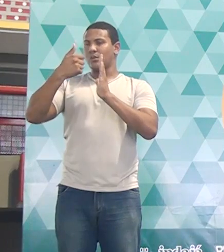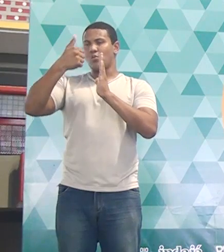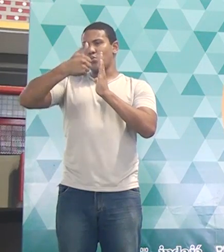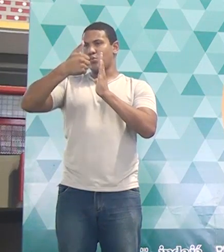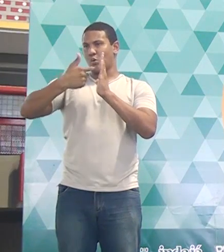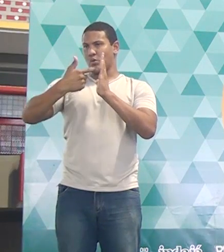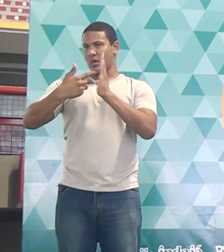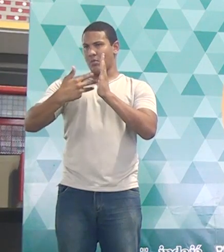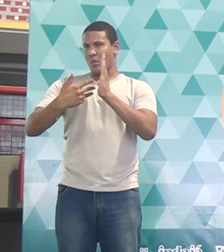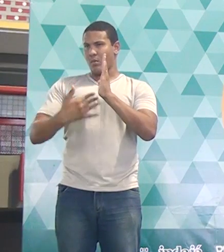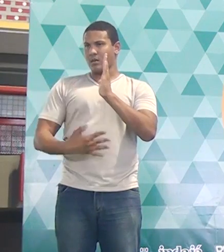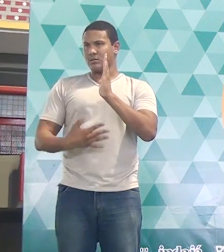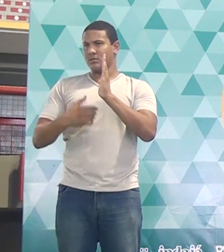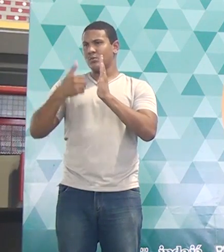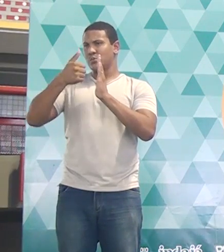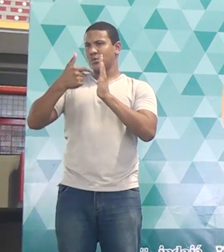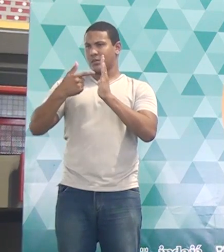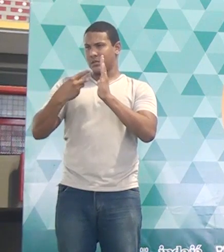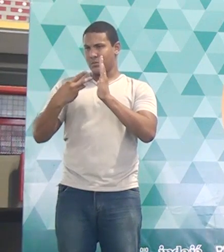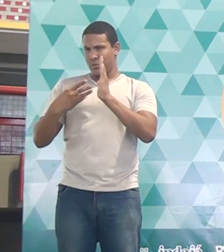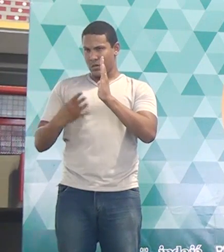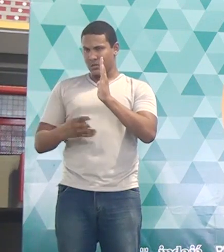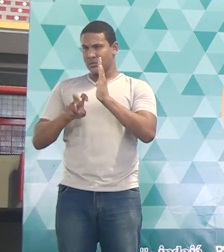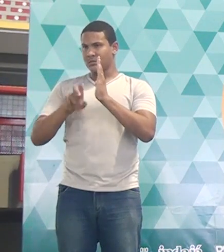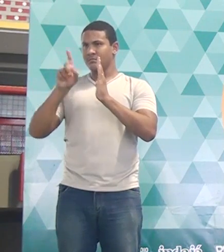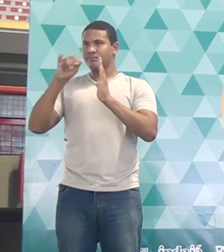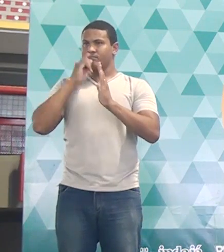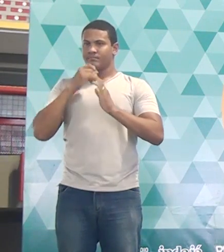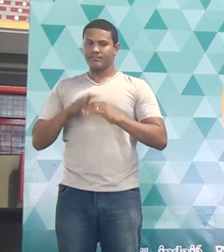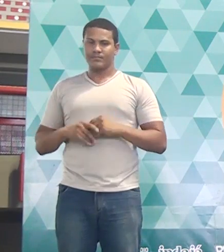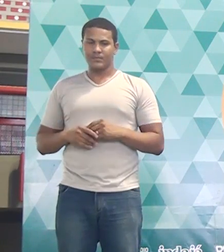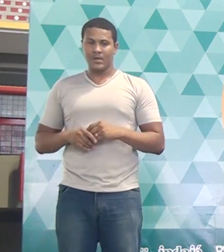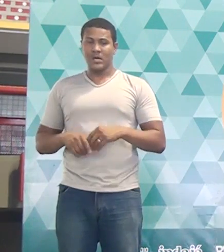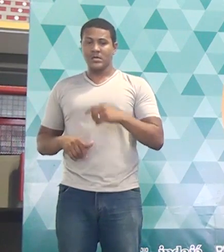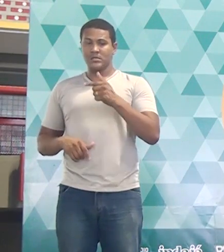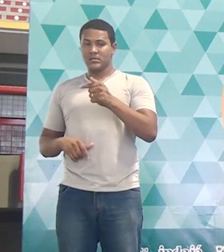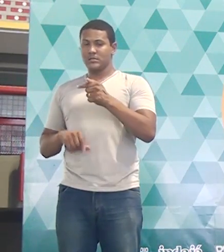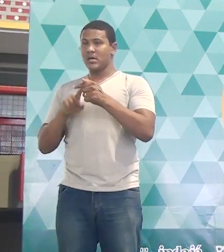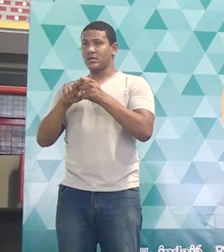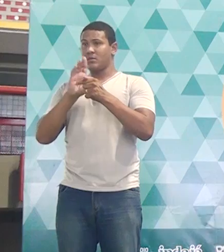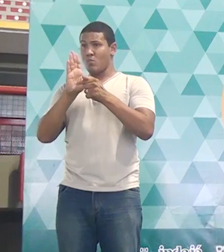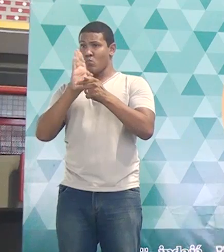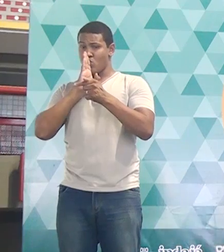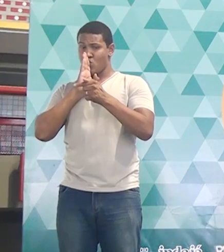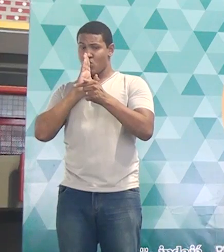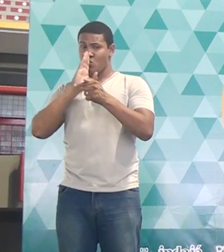neutro, menor que 7 significa ácido, maior que 7 significa básico.